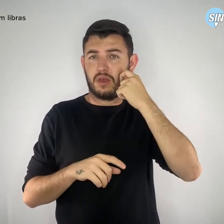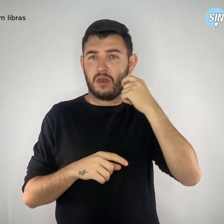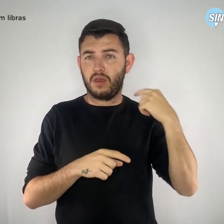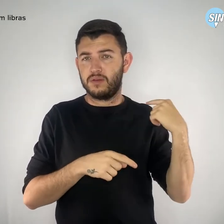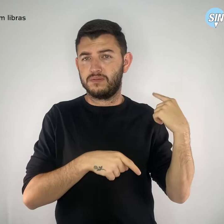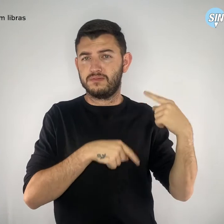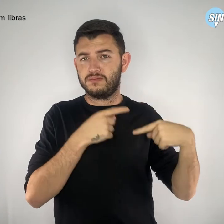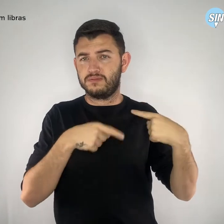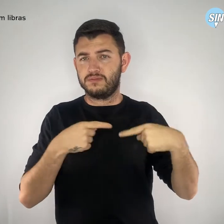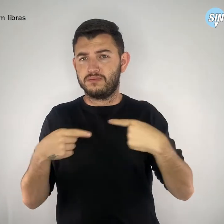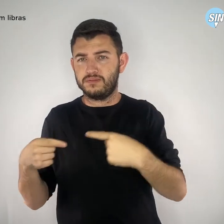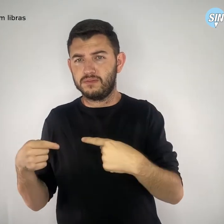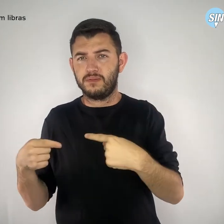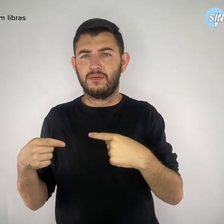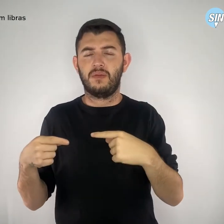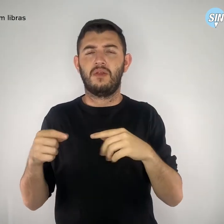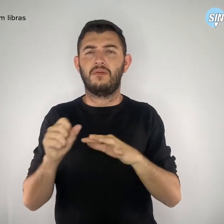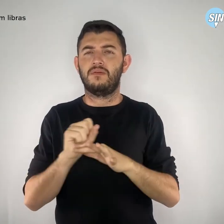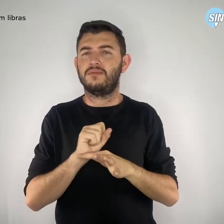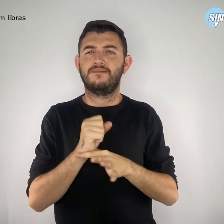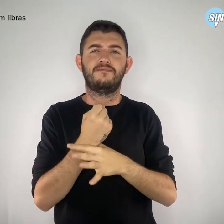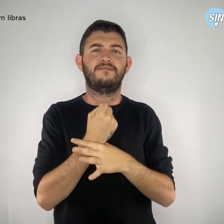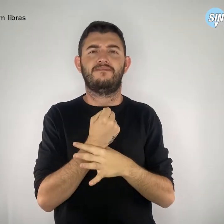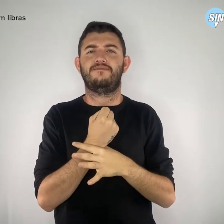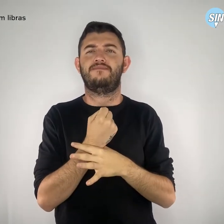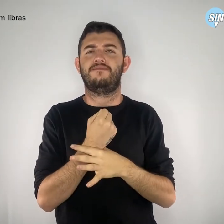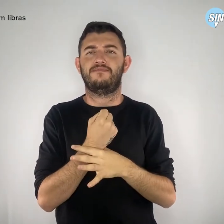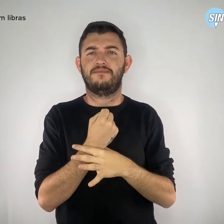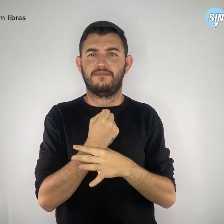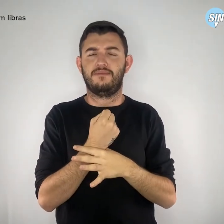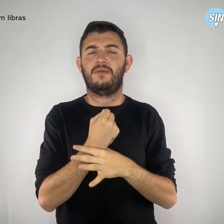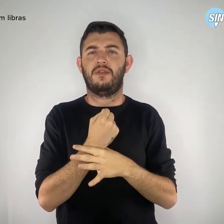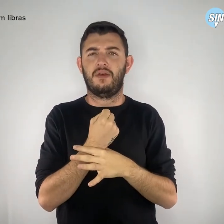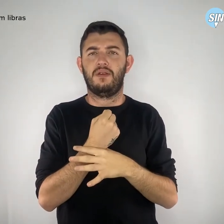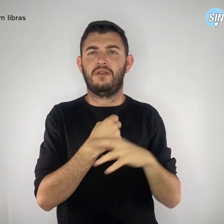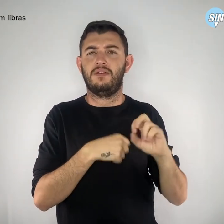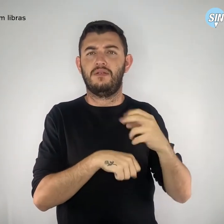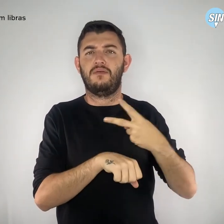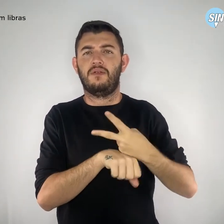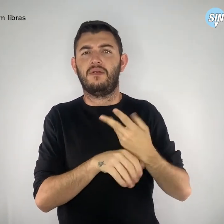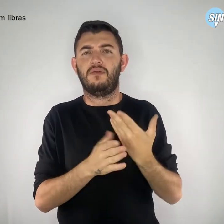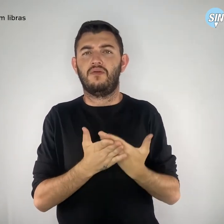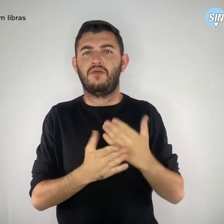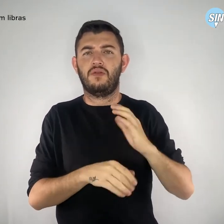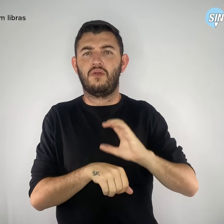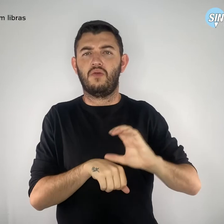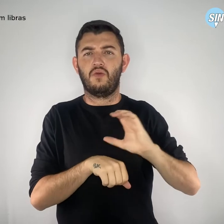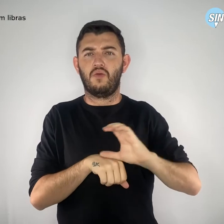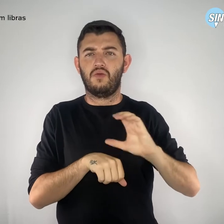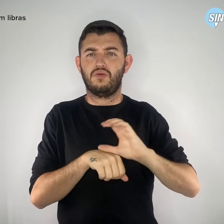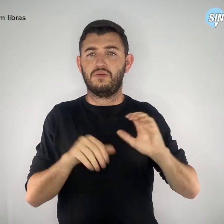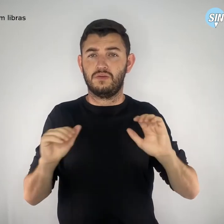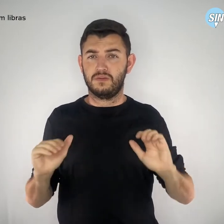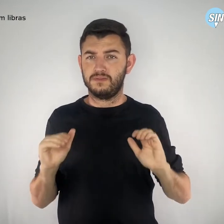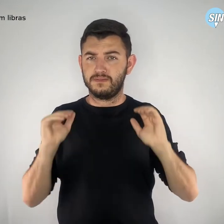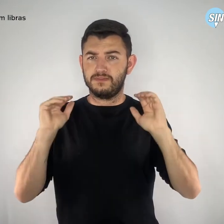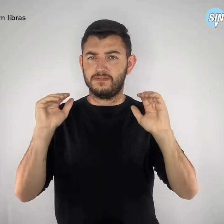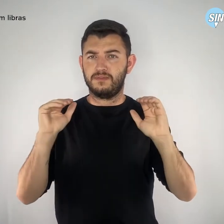de espaço em cursos superiores para pardos e negros. A lei mudou a cara das